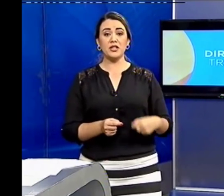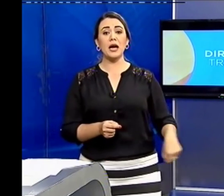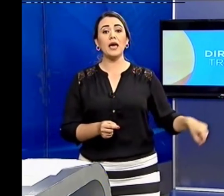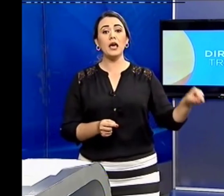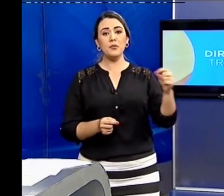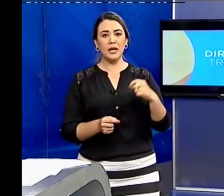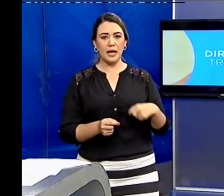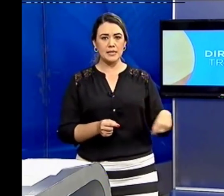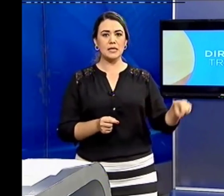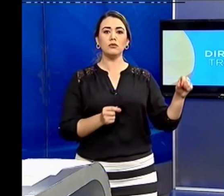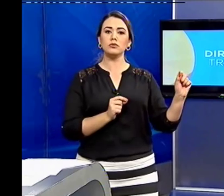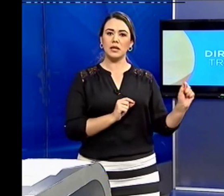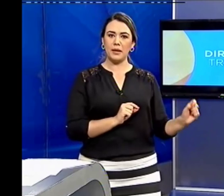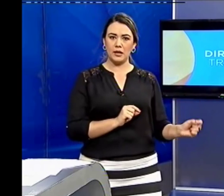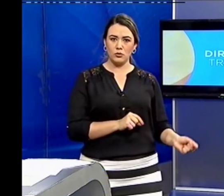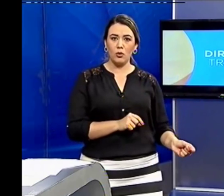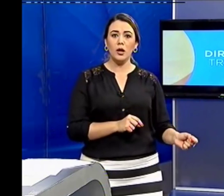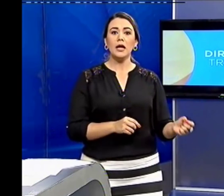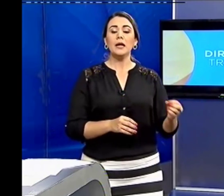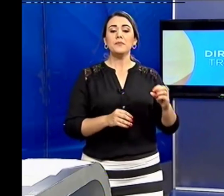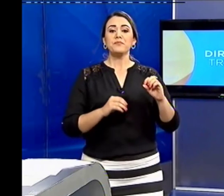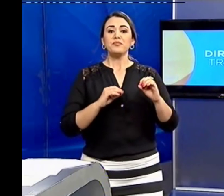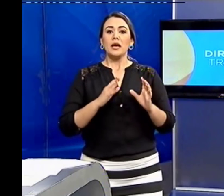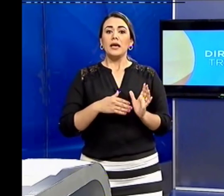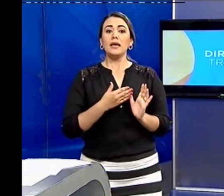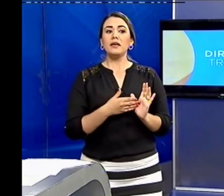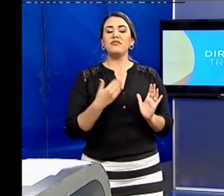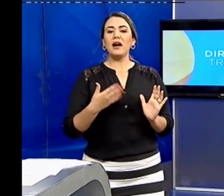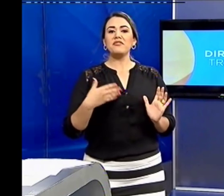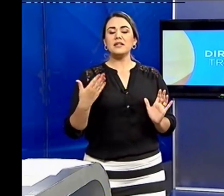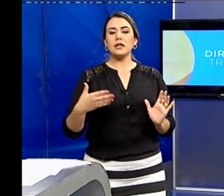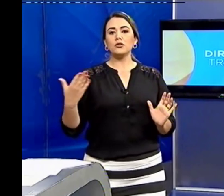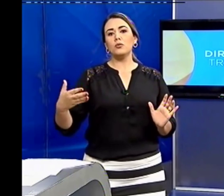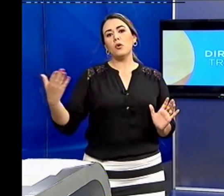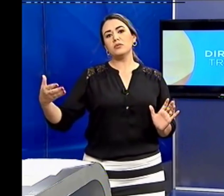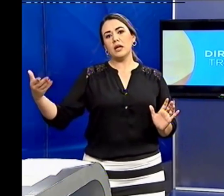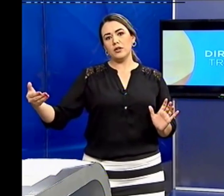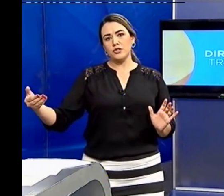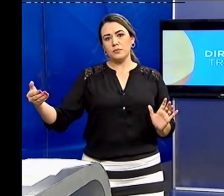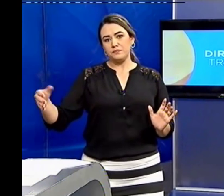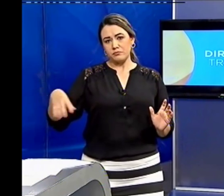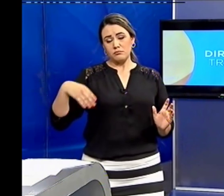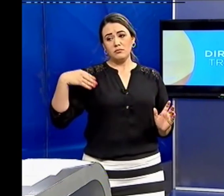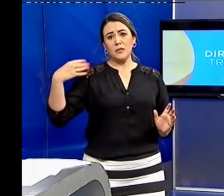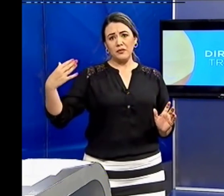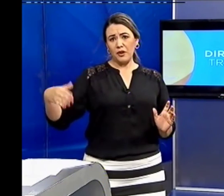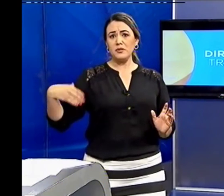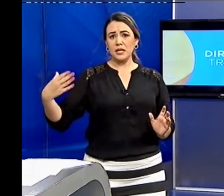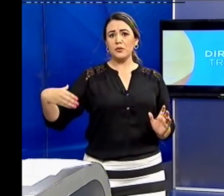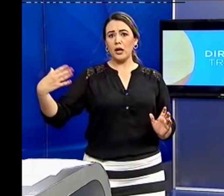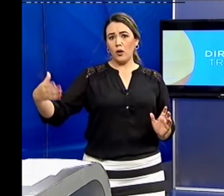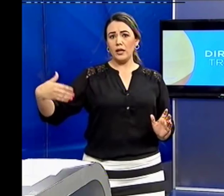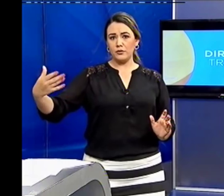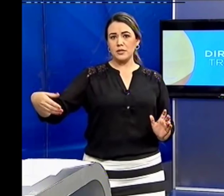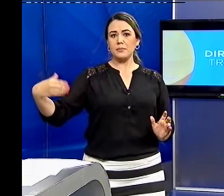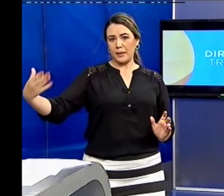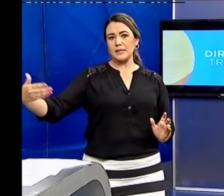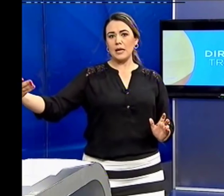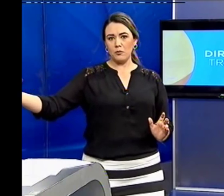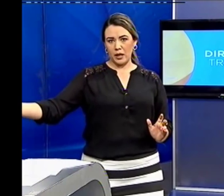referente à remuneração do trabalhador e que vai fazendo um montante. Vão sendo recolhidos